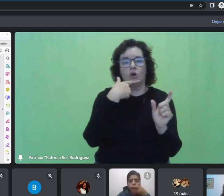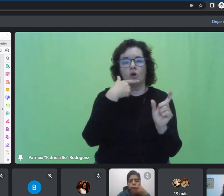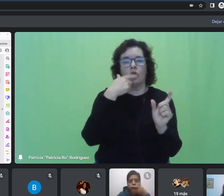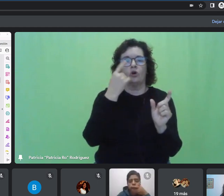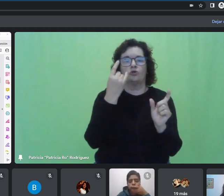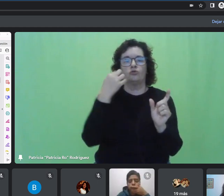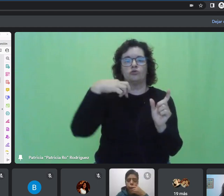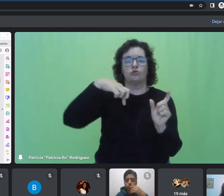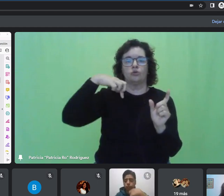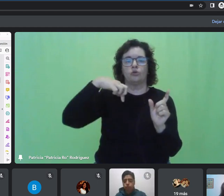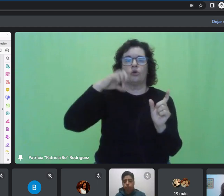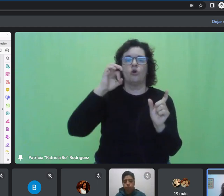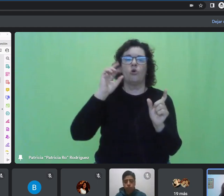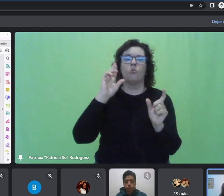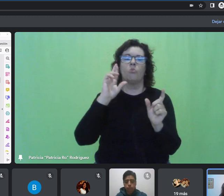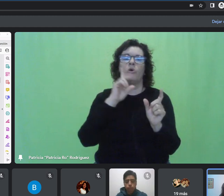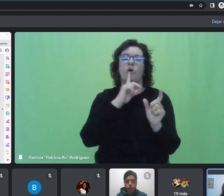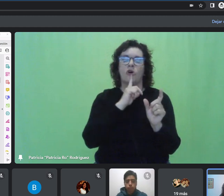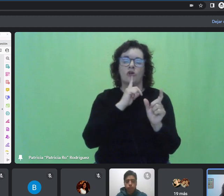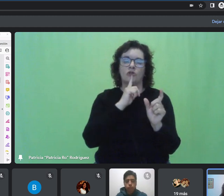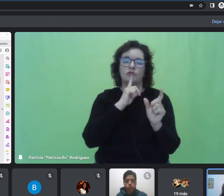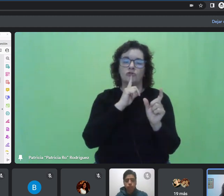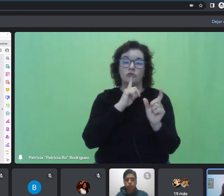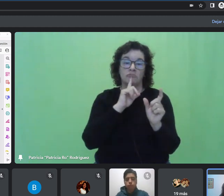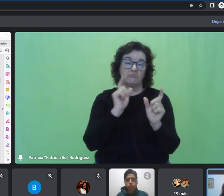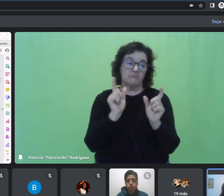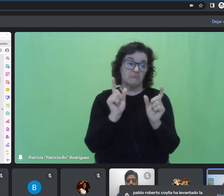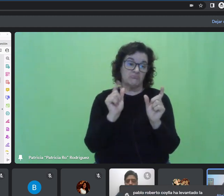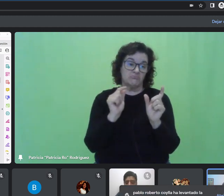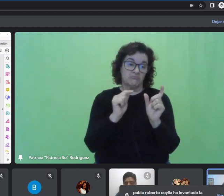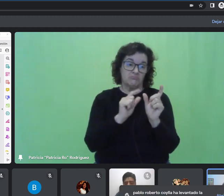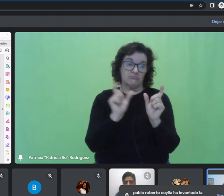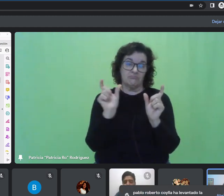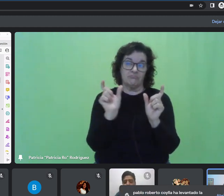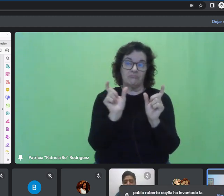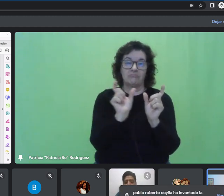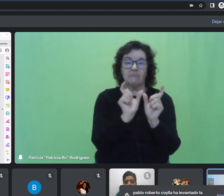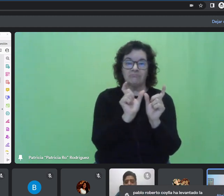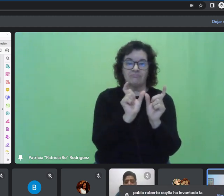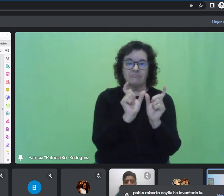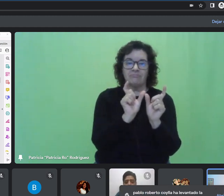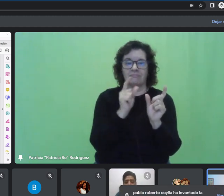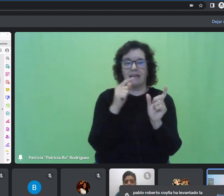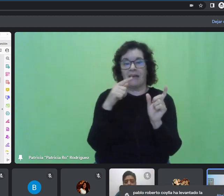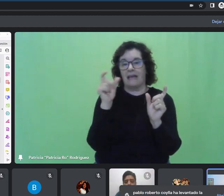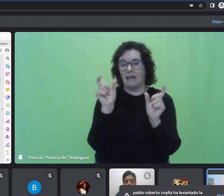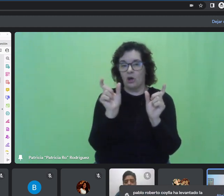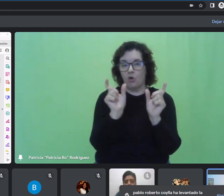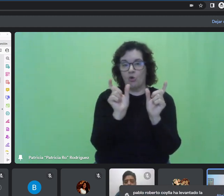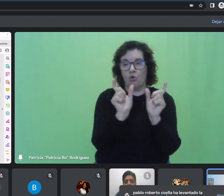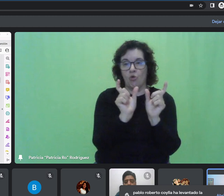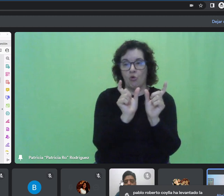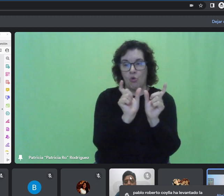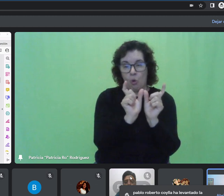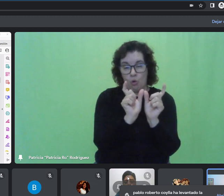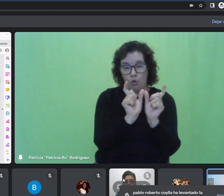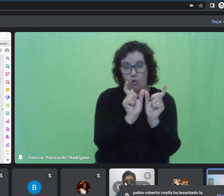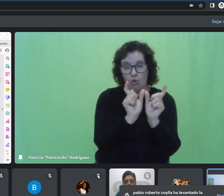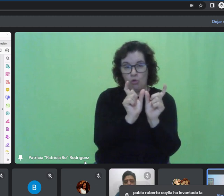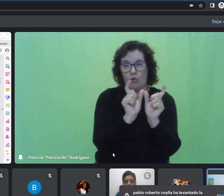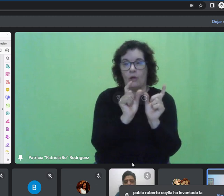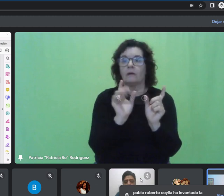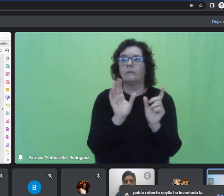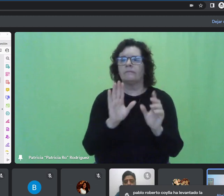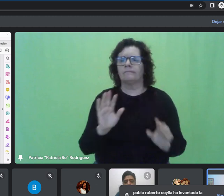Financiar, sostener. Claro, es un verbo. Está junto con el should. Ahí está Pablo preguntando algo.